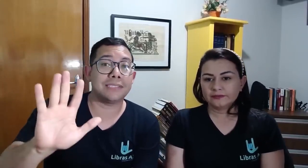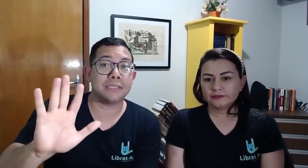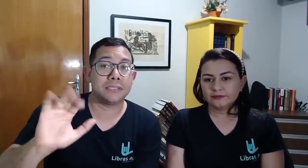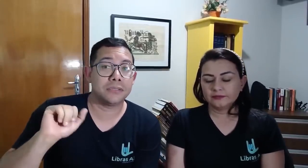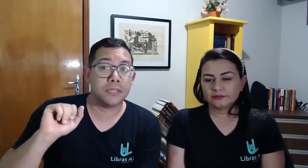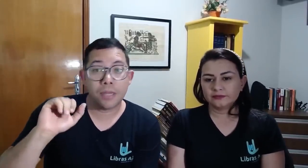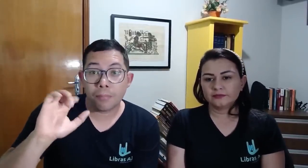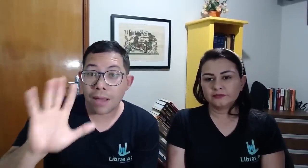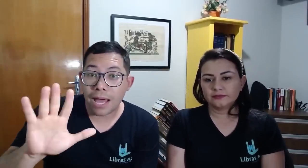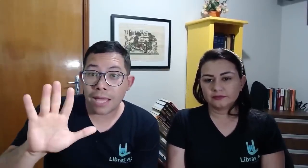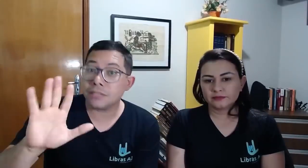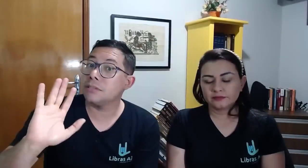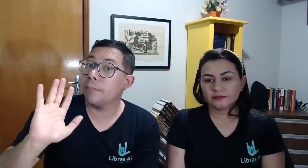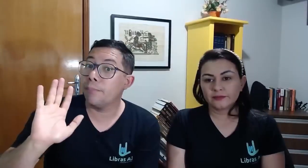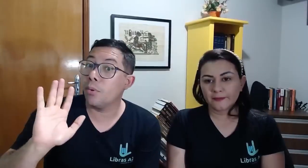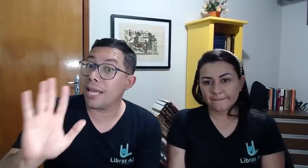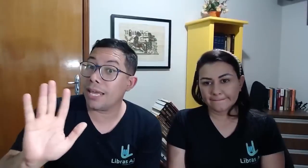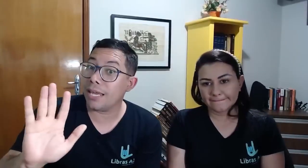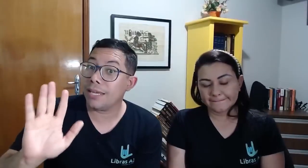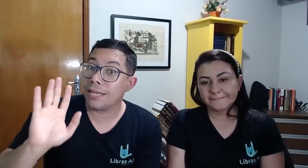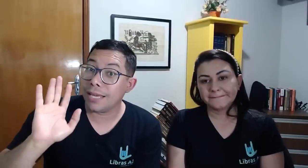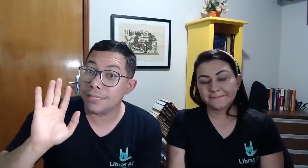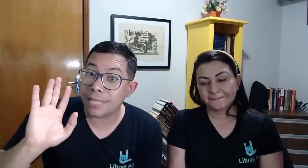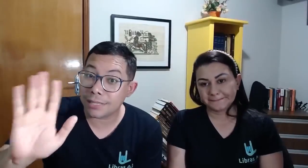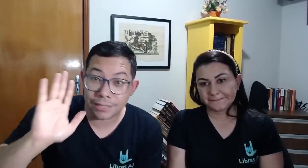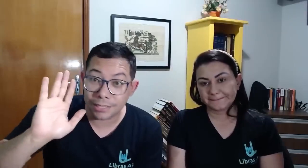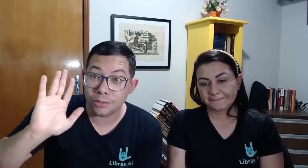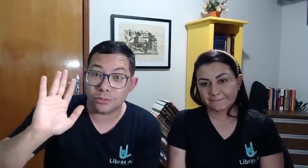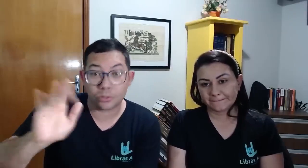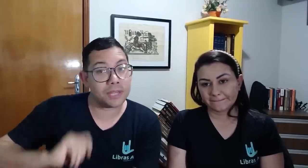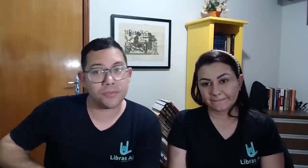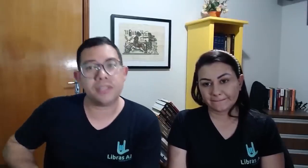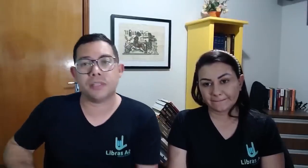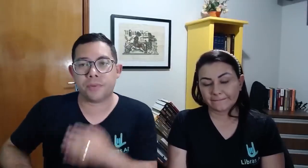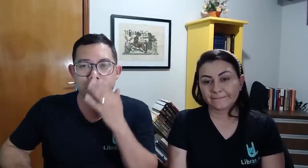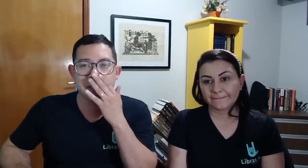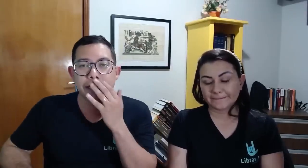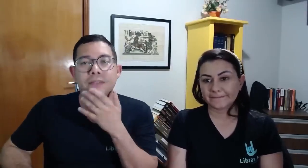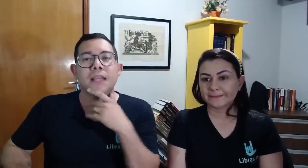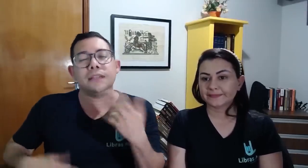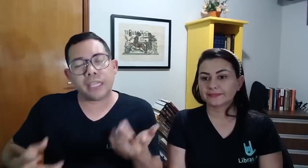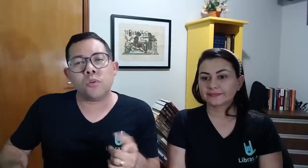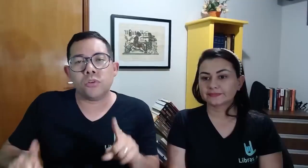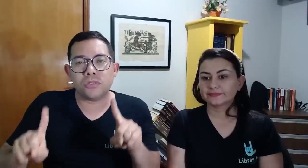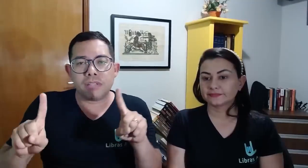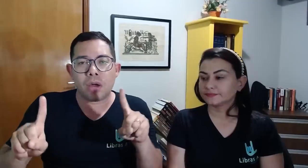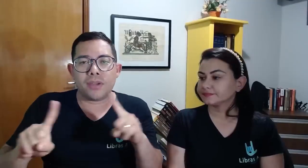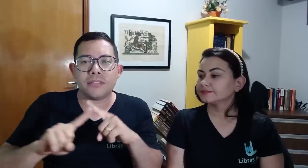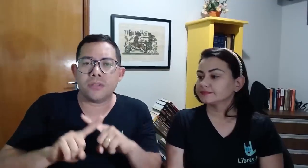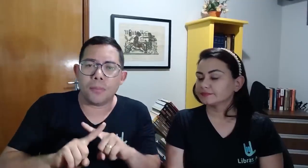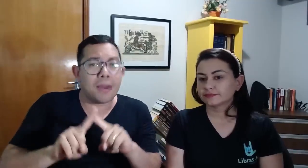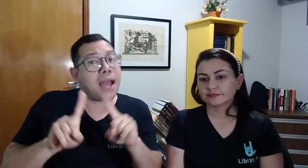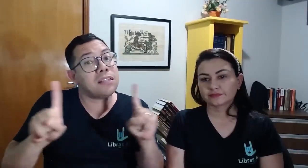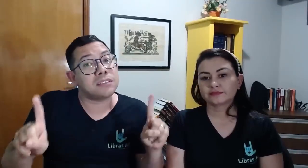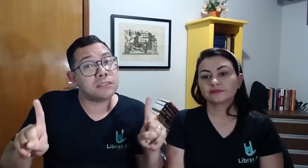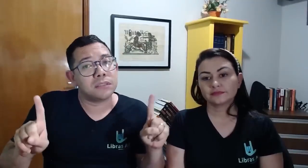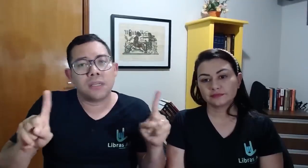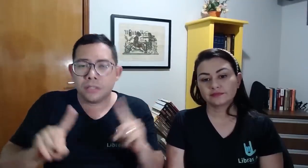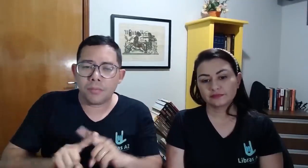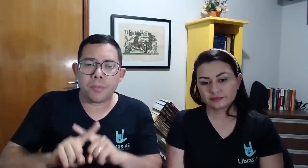mas. Mas, porém, entretanto, todavia, você pode utilizar isso. Tem um outro sinal que é assim, ó. Mas também pode